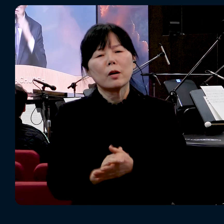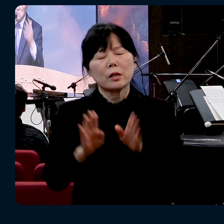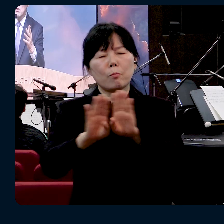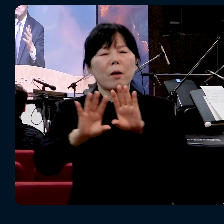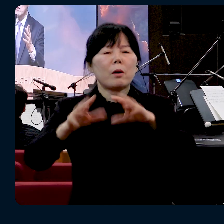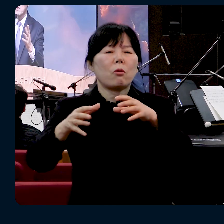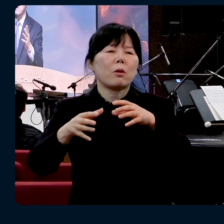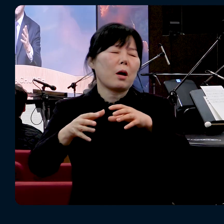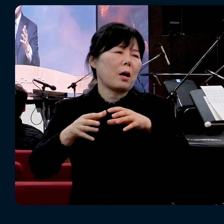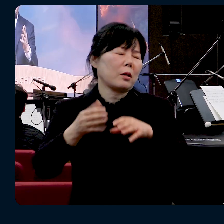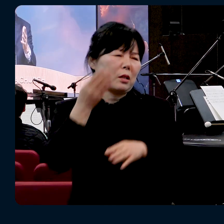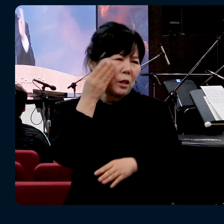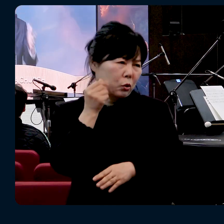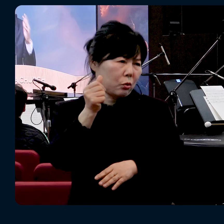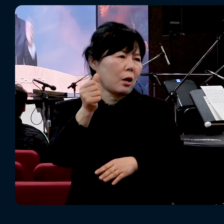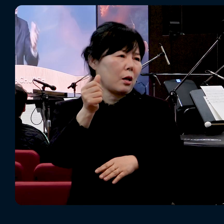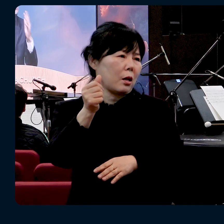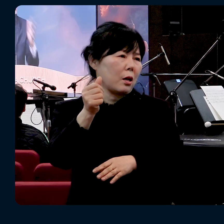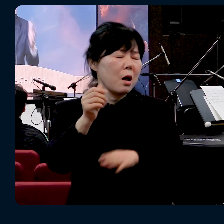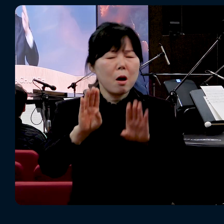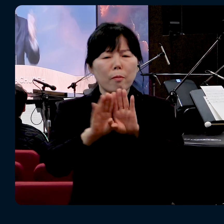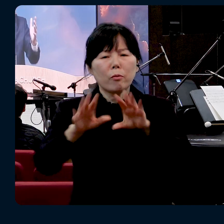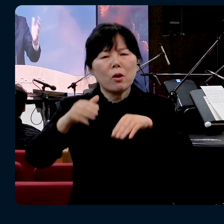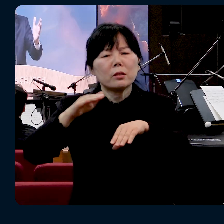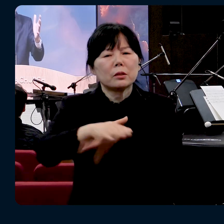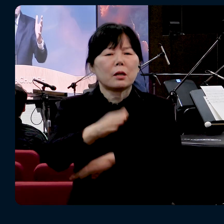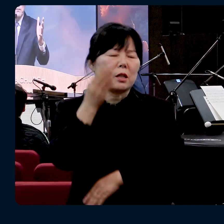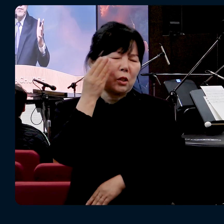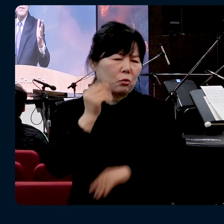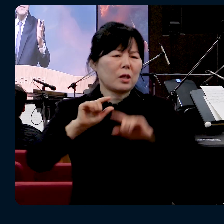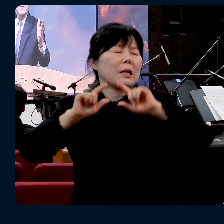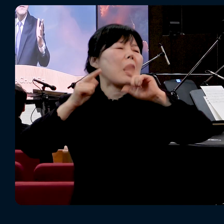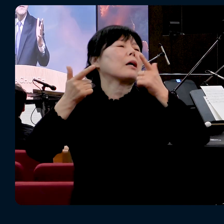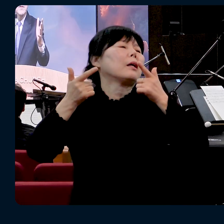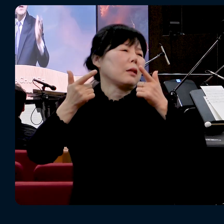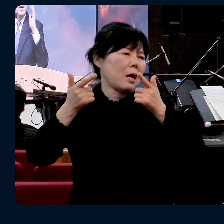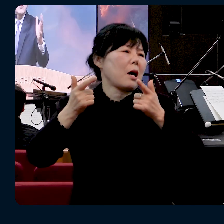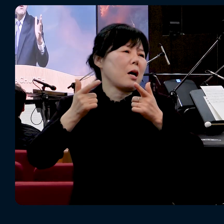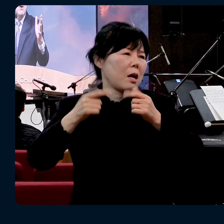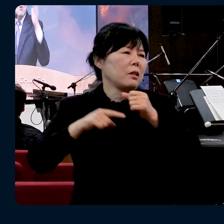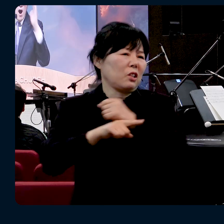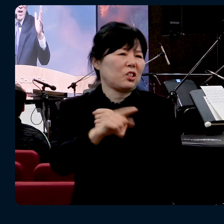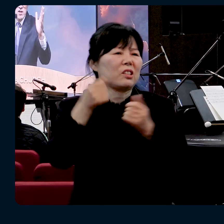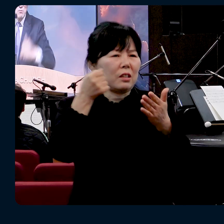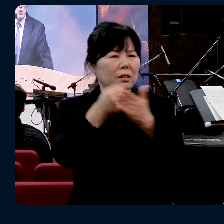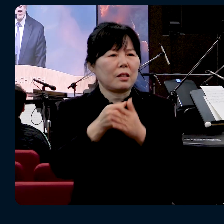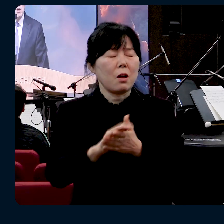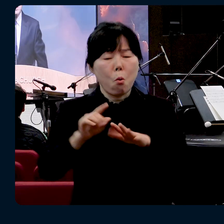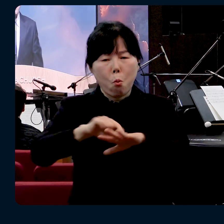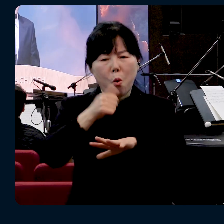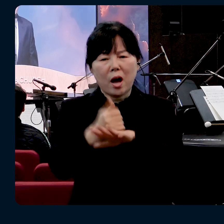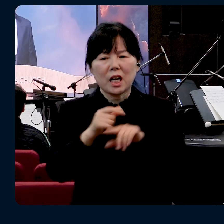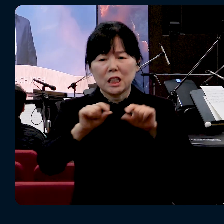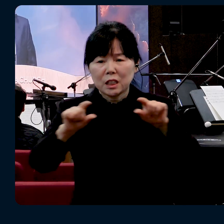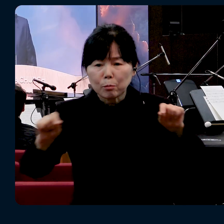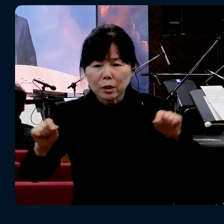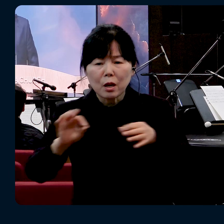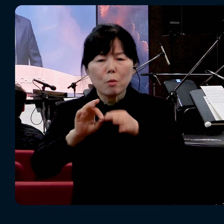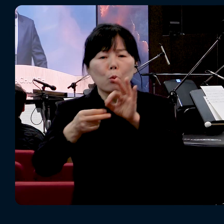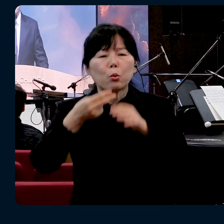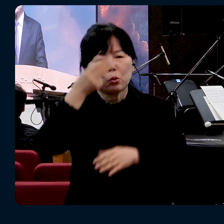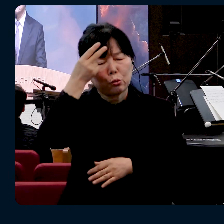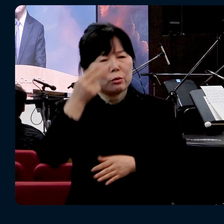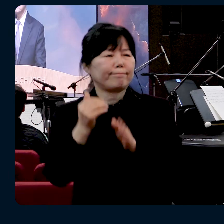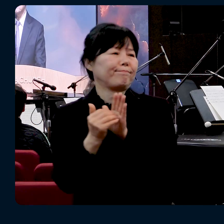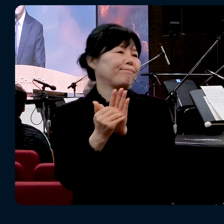길들여지지 않겠다는 뜻을 세운 거예요. 바벨론에 길들여지지 않겠다. 그래서 왕의 진미와 그 포도주를